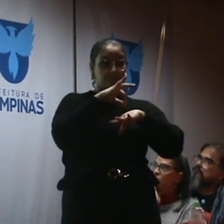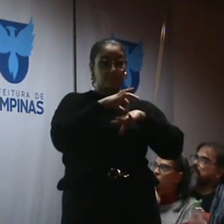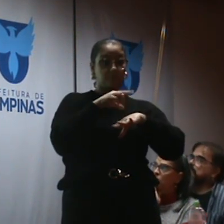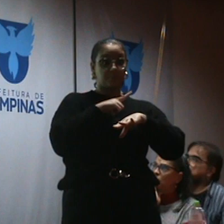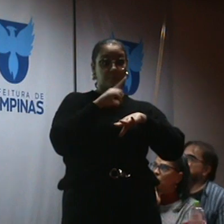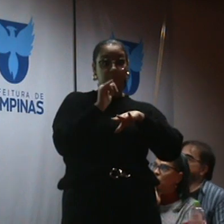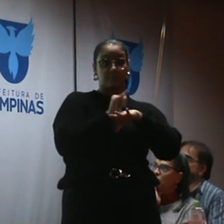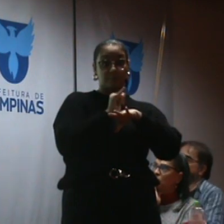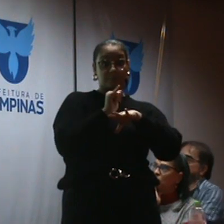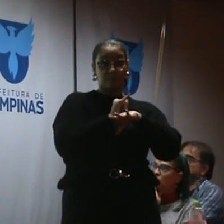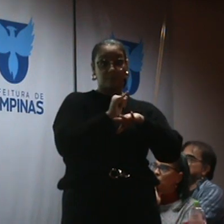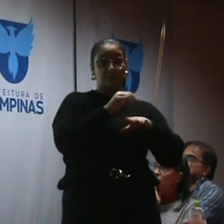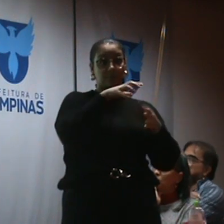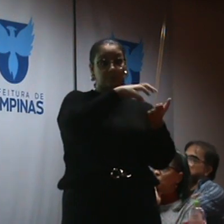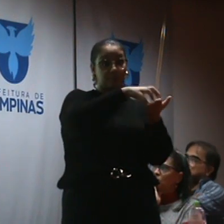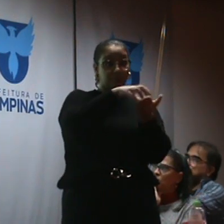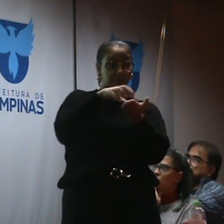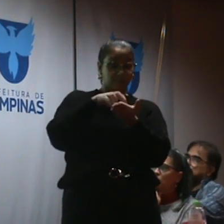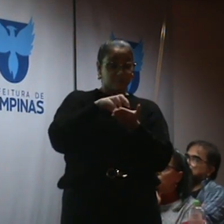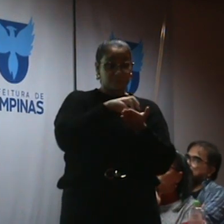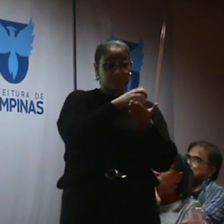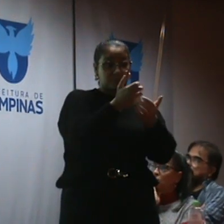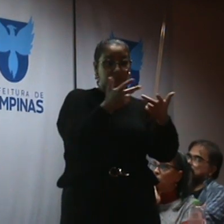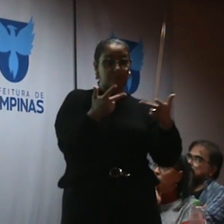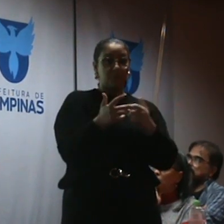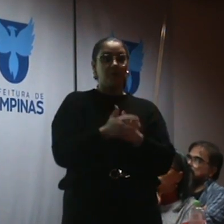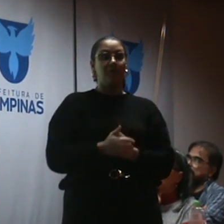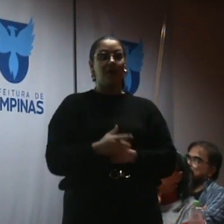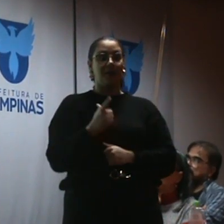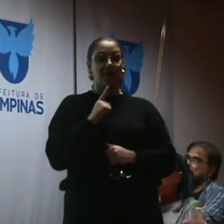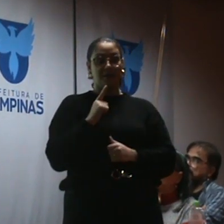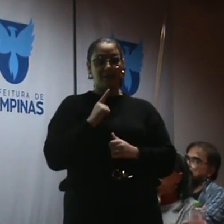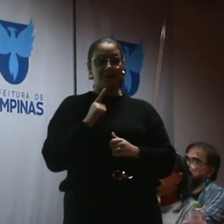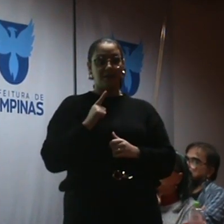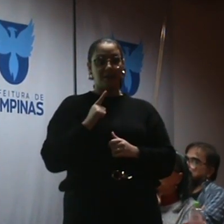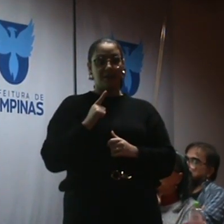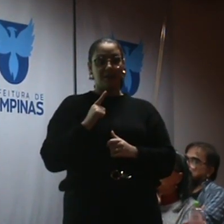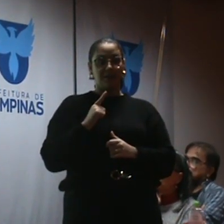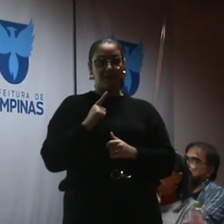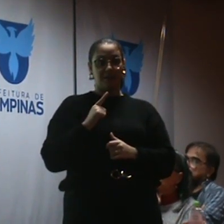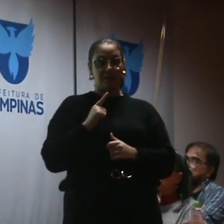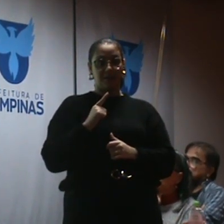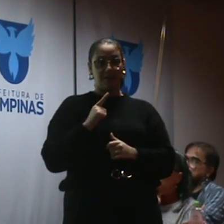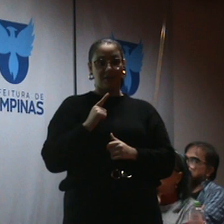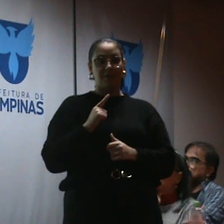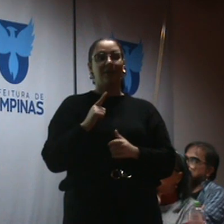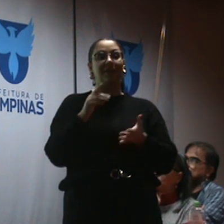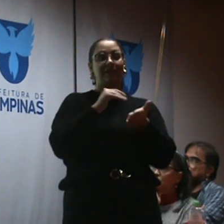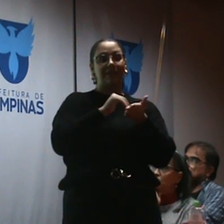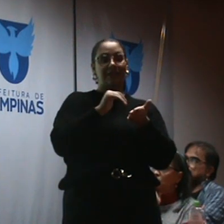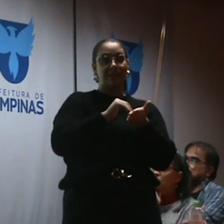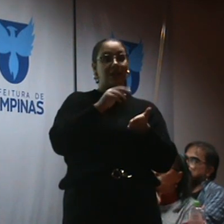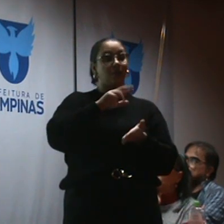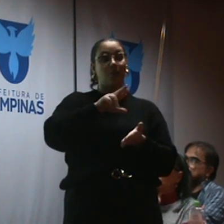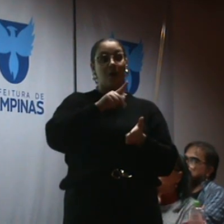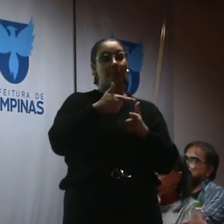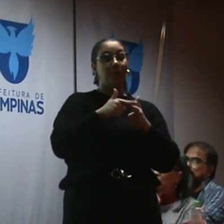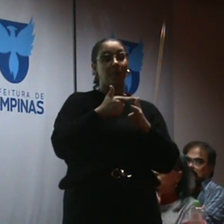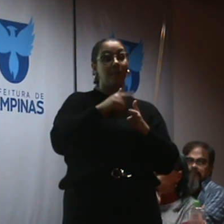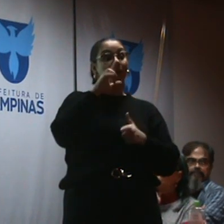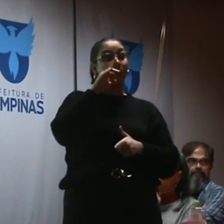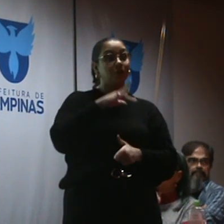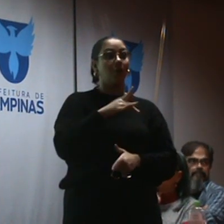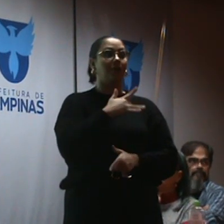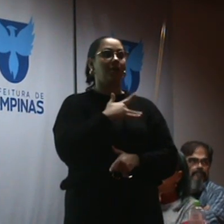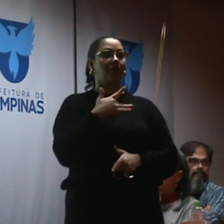estratégias intersetoriais, né? Então, a união de várias secretarias, porque a dengue ela não é um problema só da saúde, ela